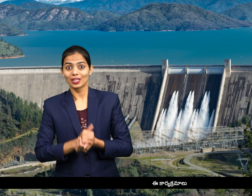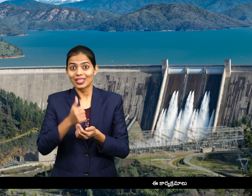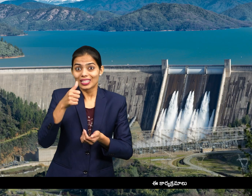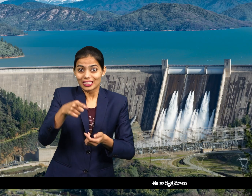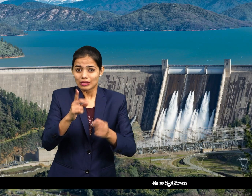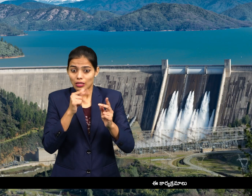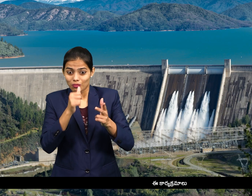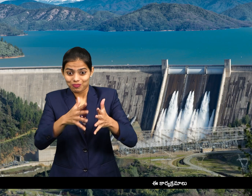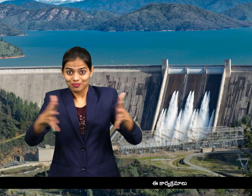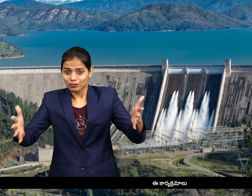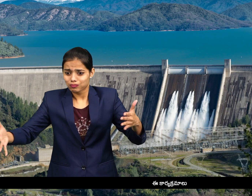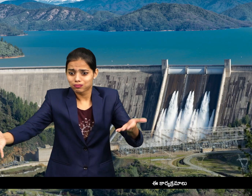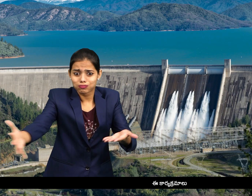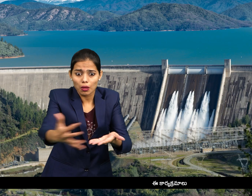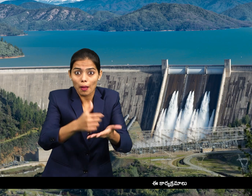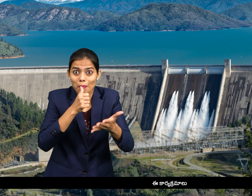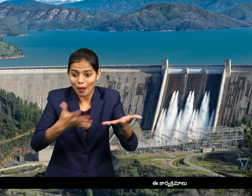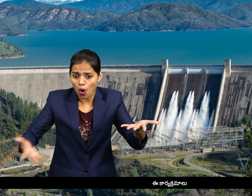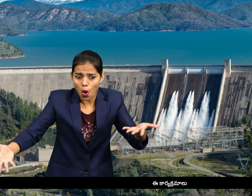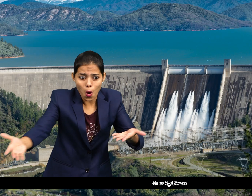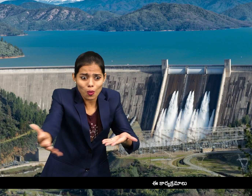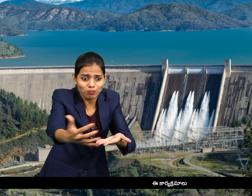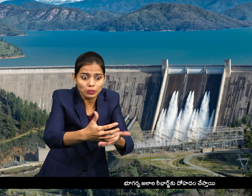ఈ కార్యక్రమాలు